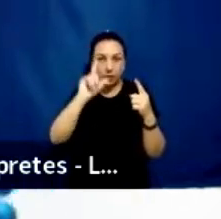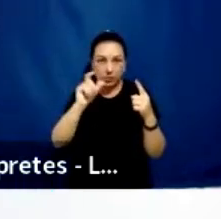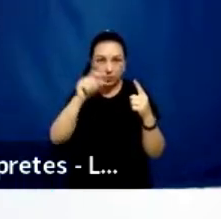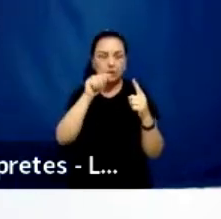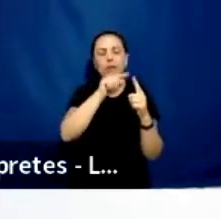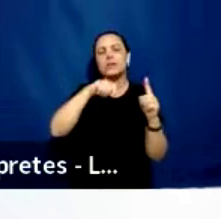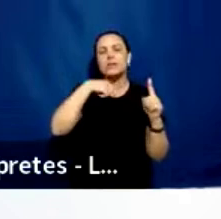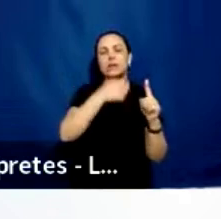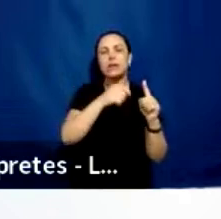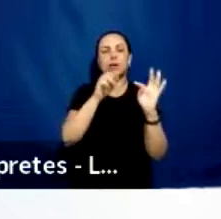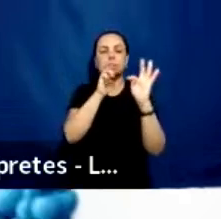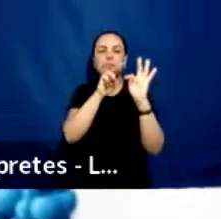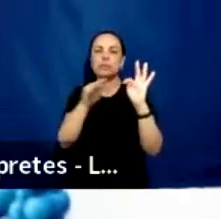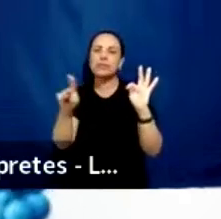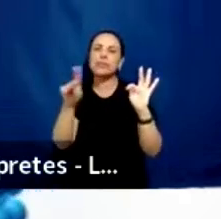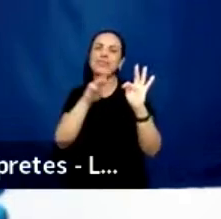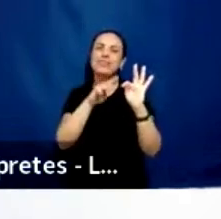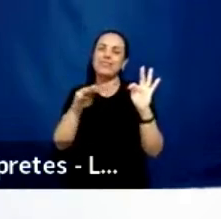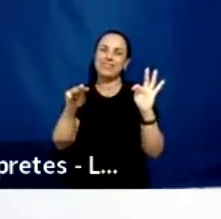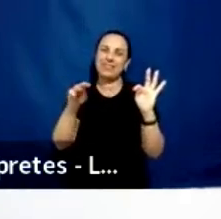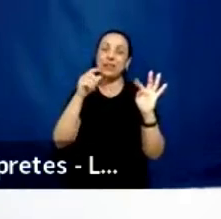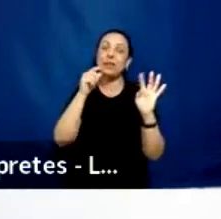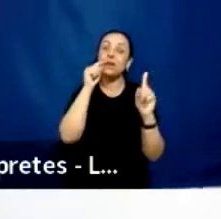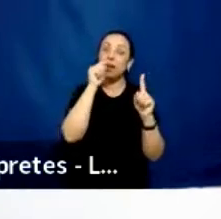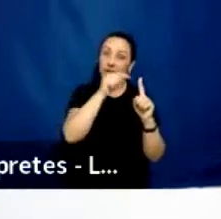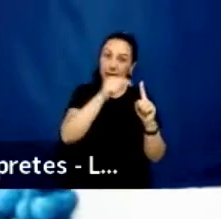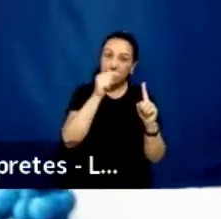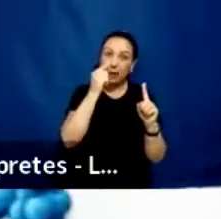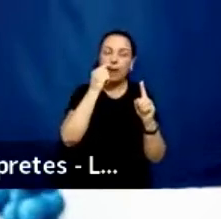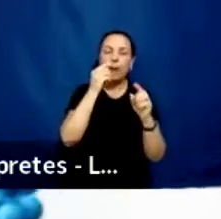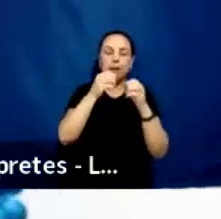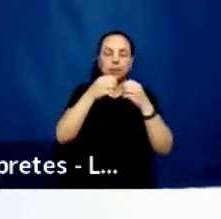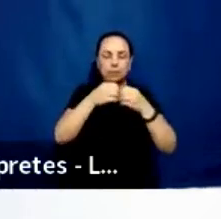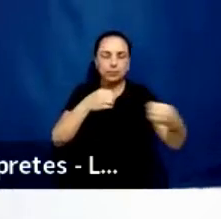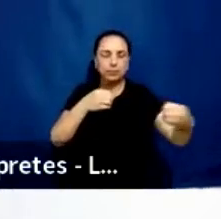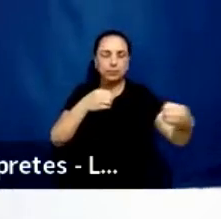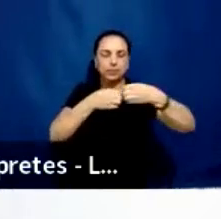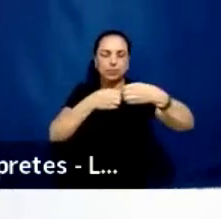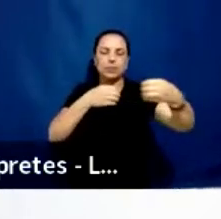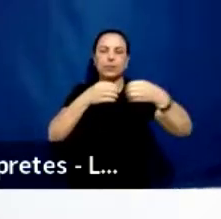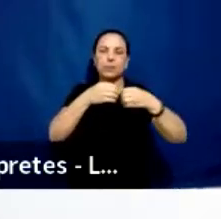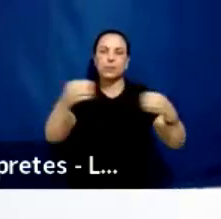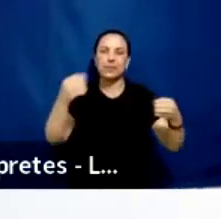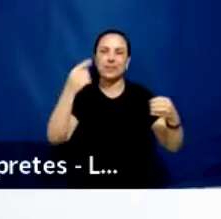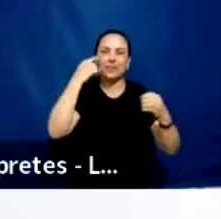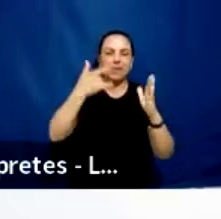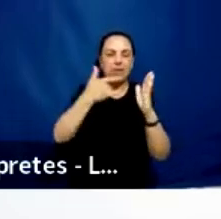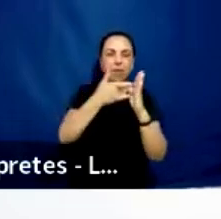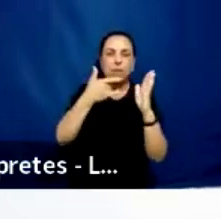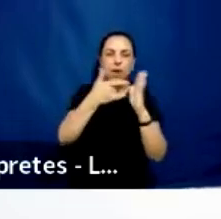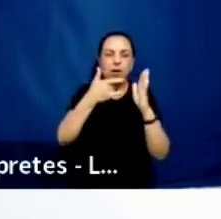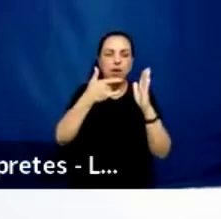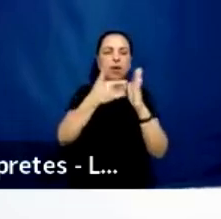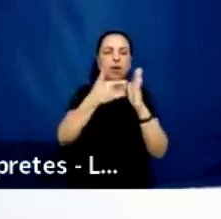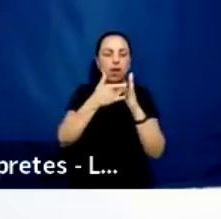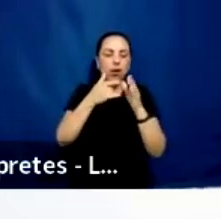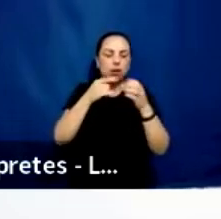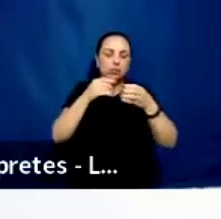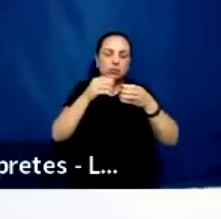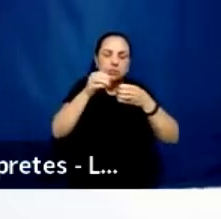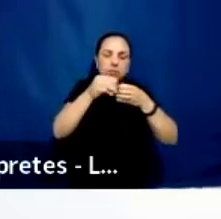quê? Ali liberados, soltos a moléculas de água, né? E aí vai